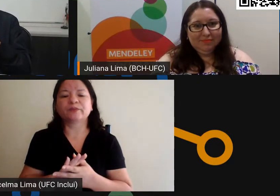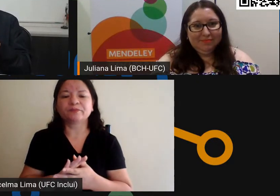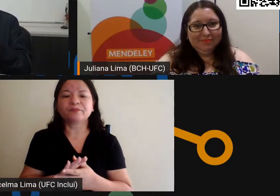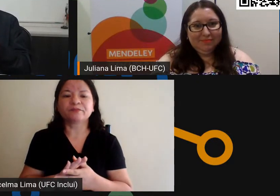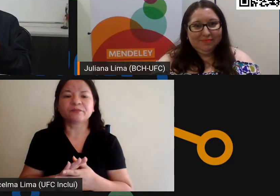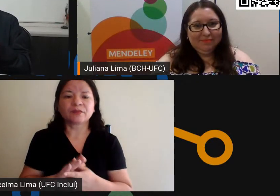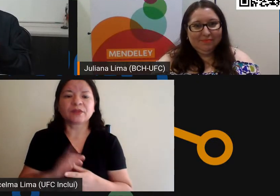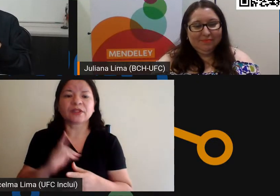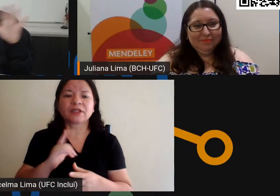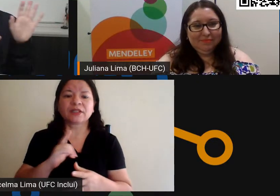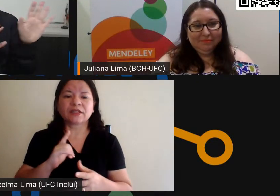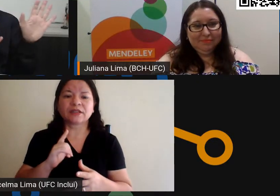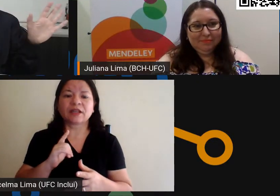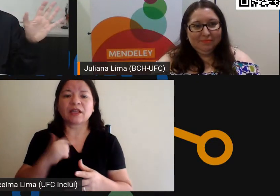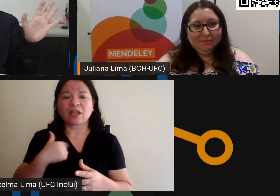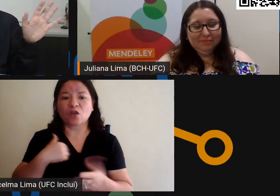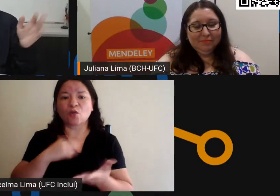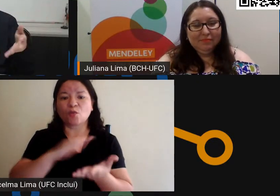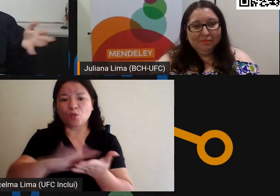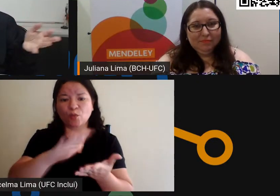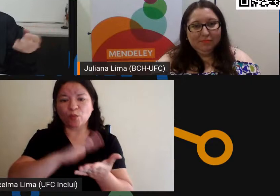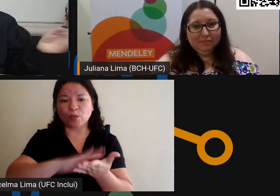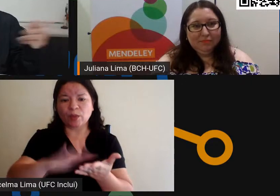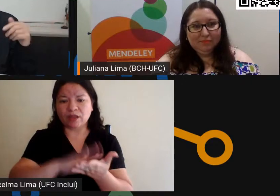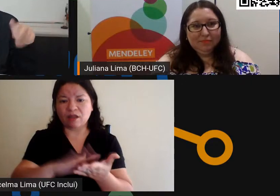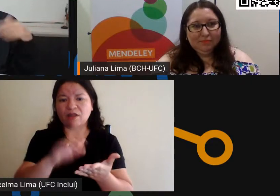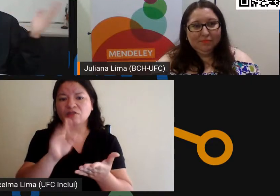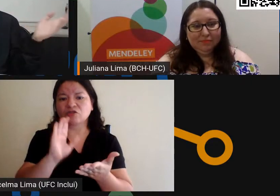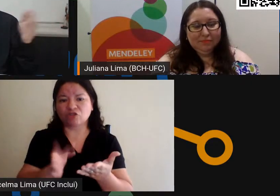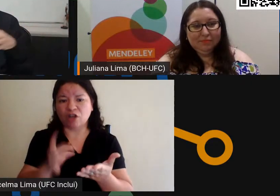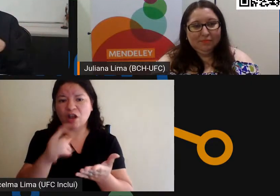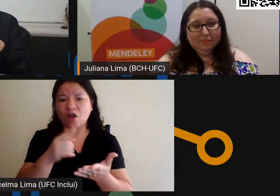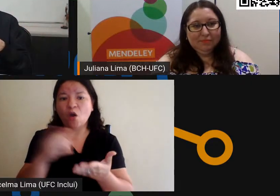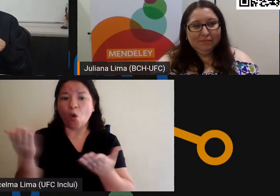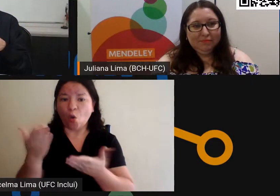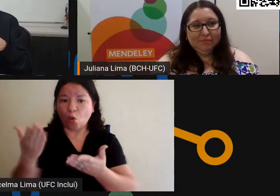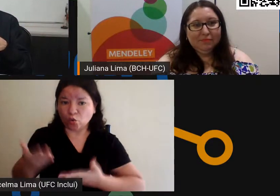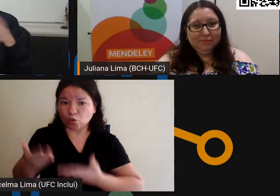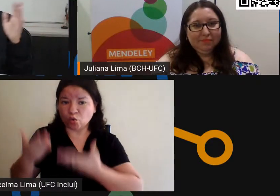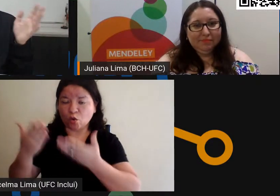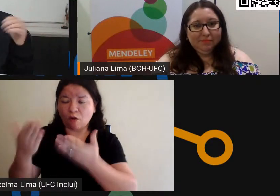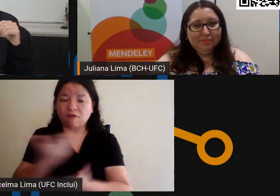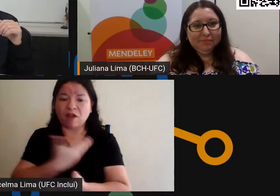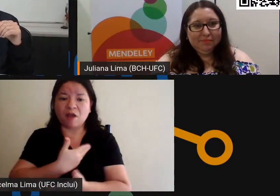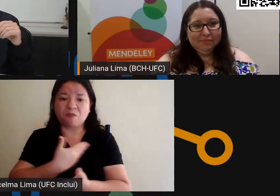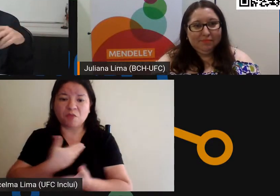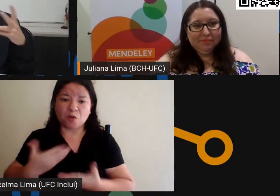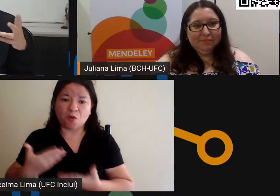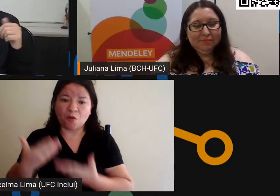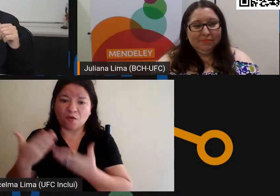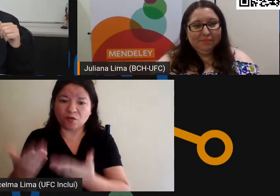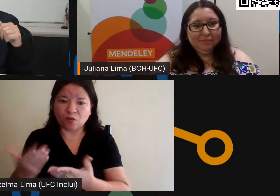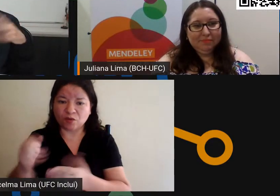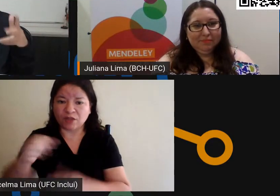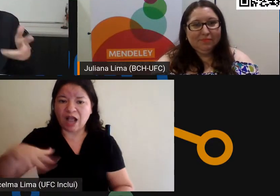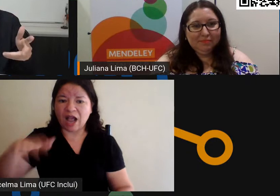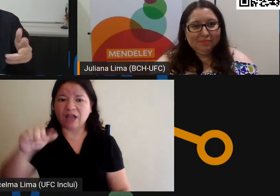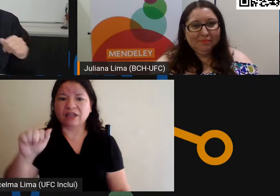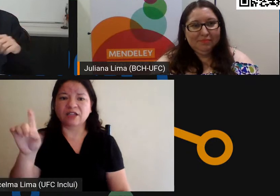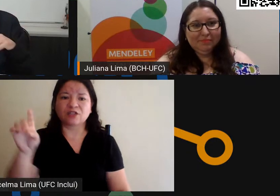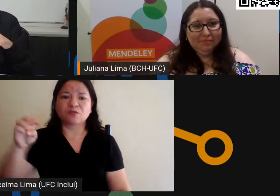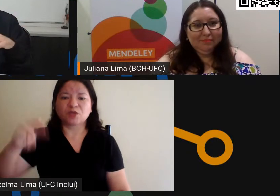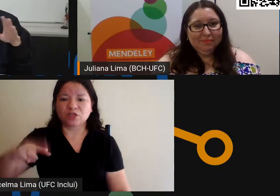alguns artigos lá. Outras eu publico também, hoje mesmo eu recebi o convite de uma revista de um amigo meu, da área de administração, para publicar, e